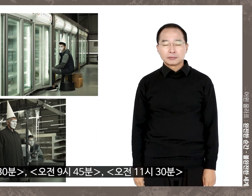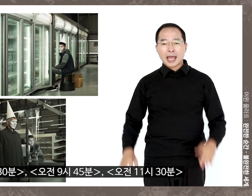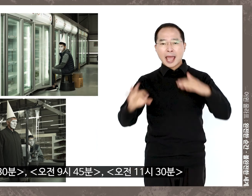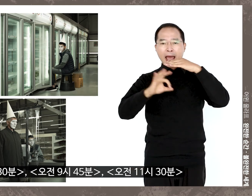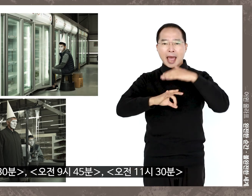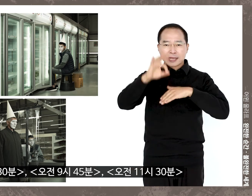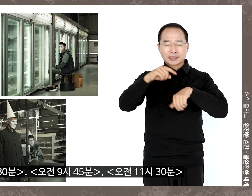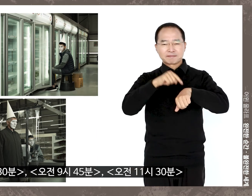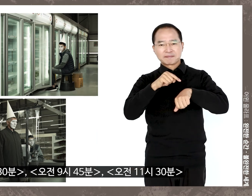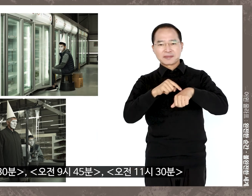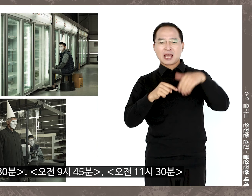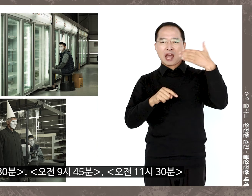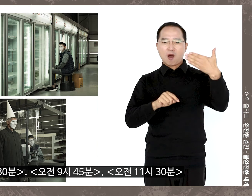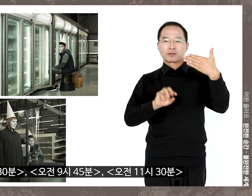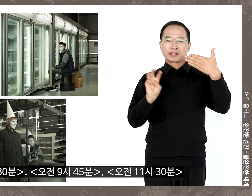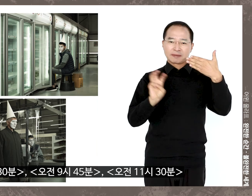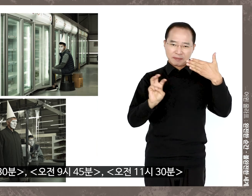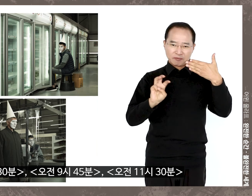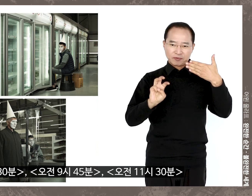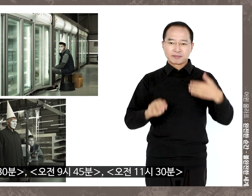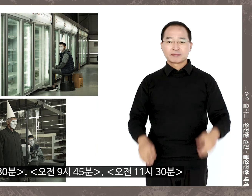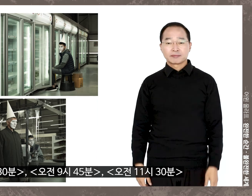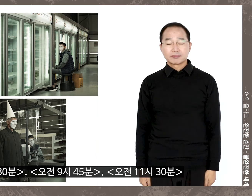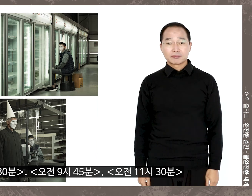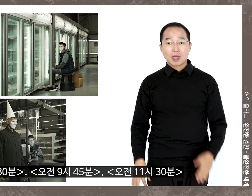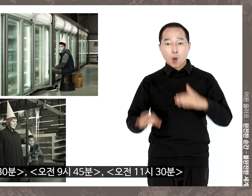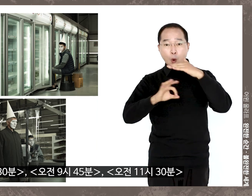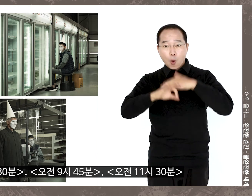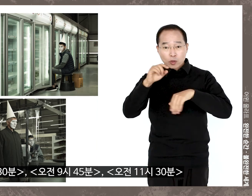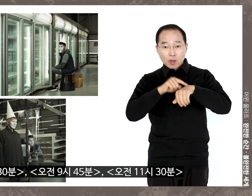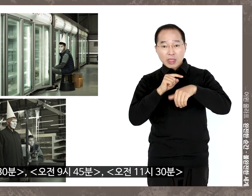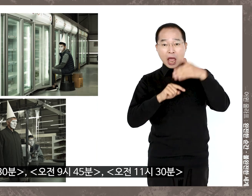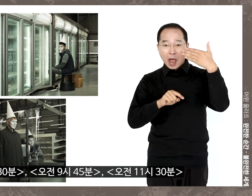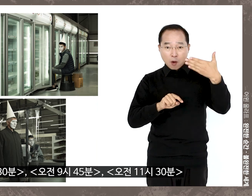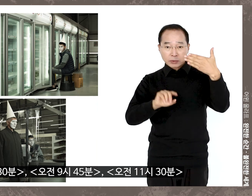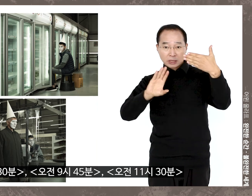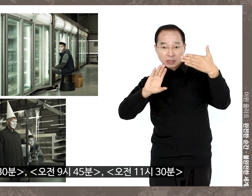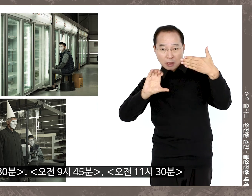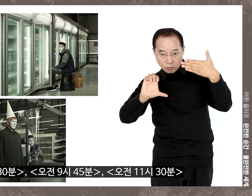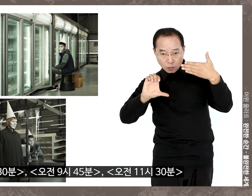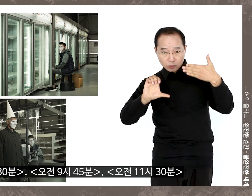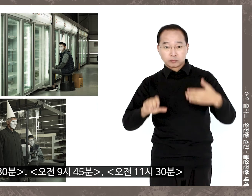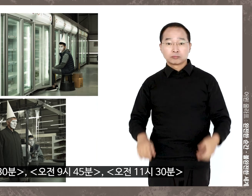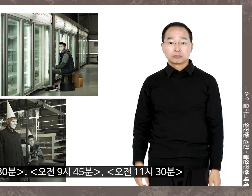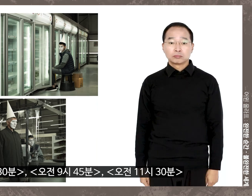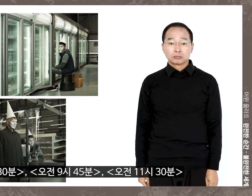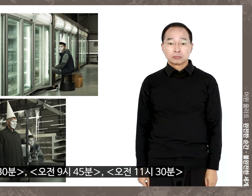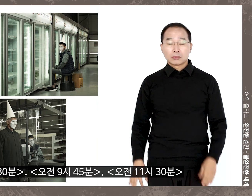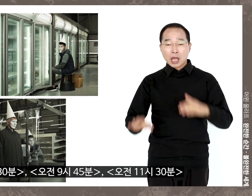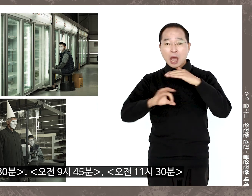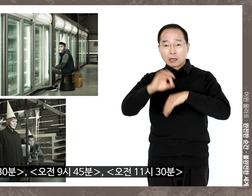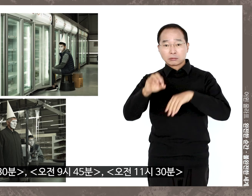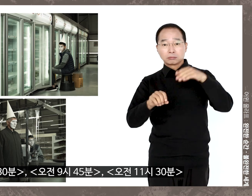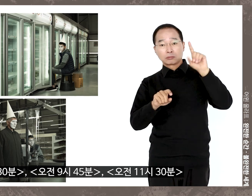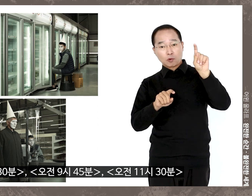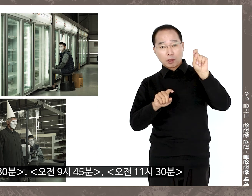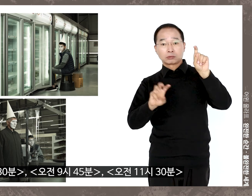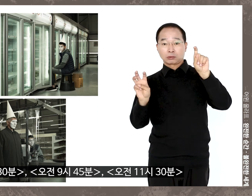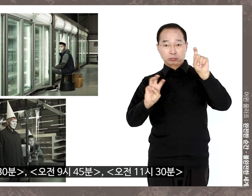오전 9시 30분, 오전 9시 45분, 오전 11시 30분.